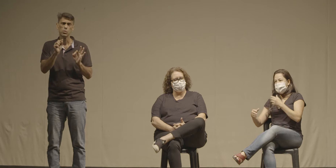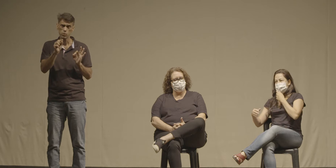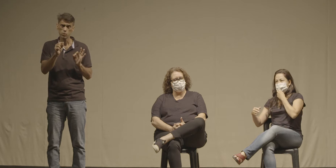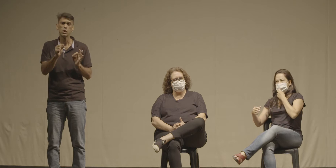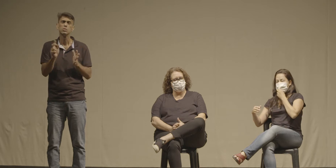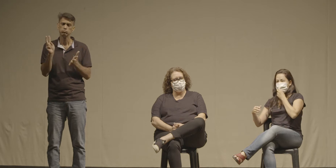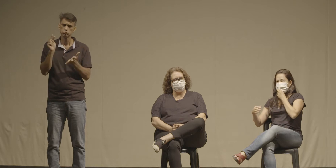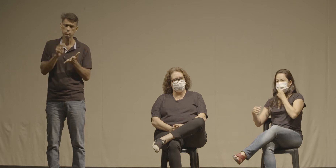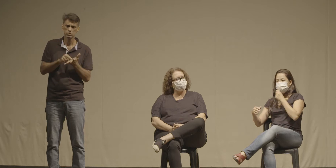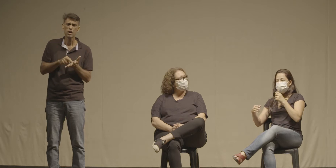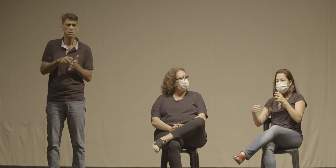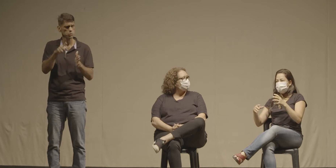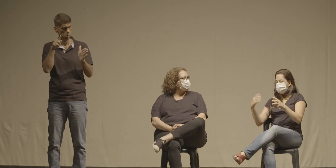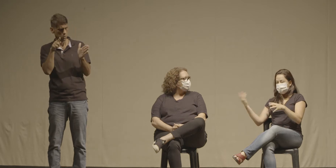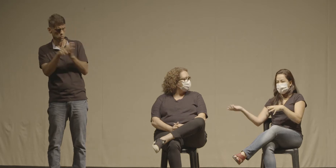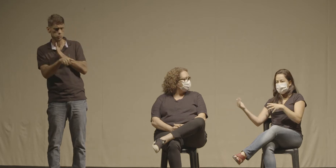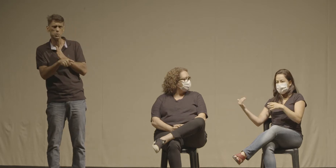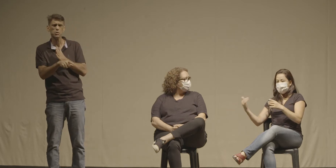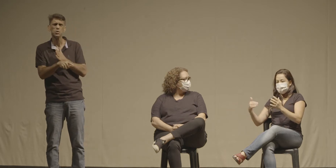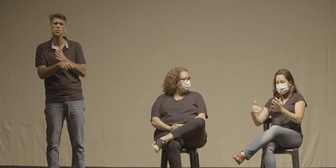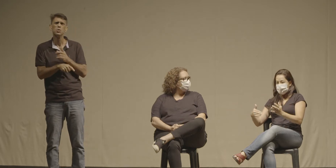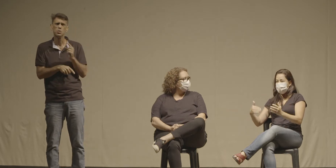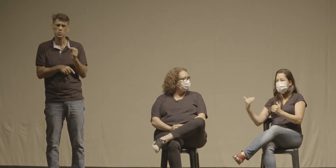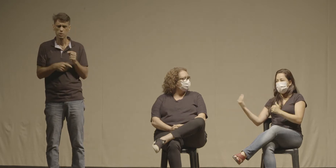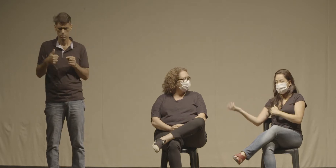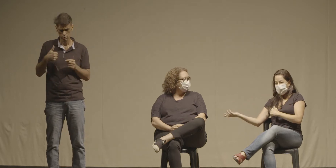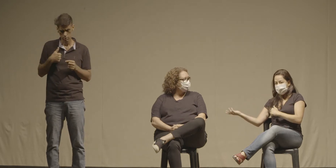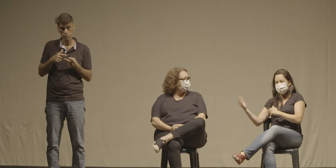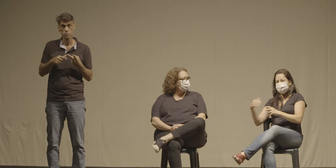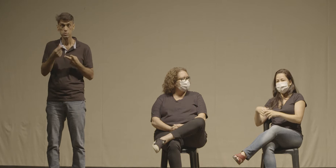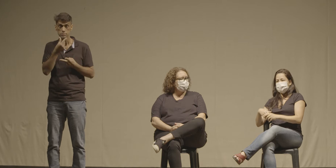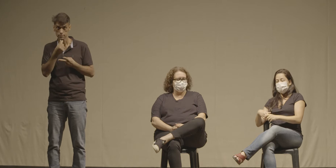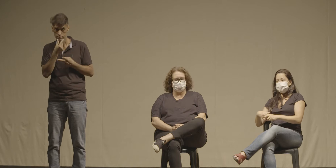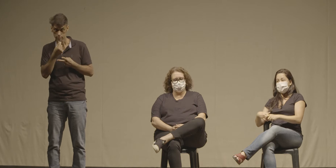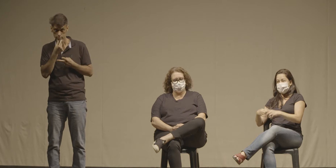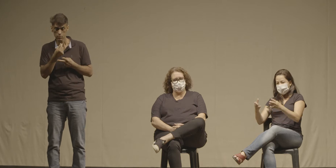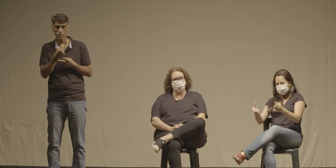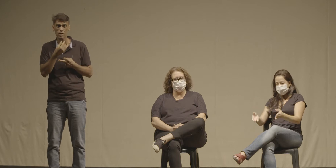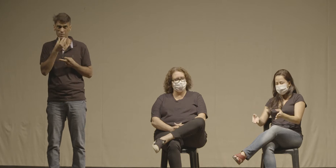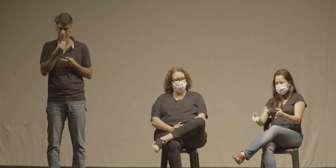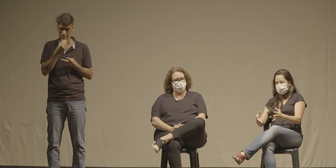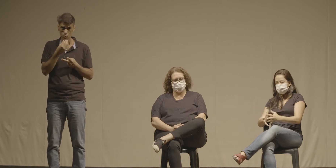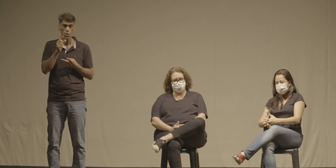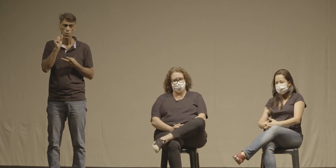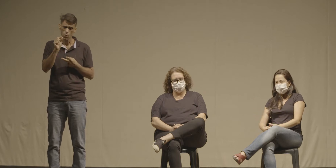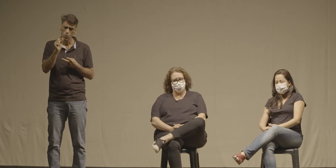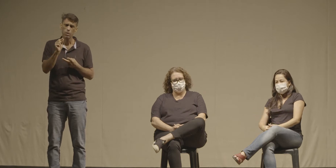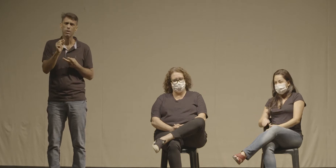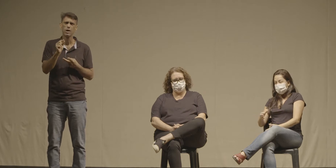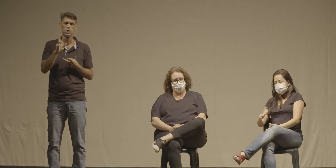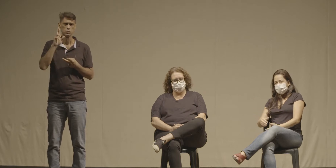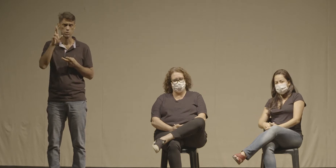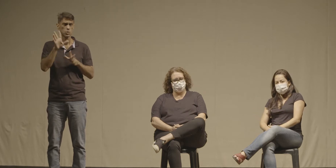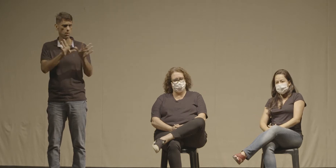para isso e a pessoa perguntou, éramos eu e um rapaz. Eu fazia exatamente a função